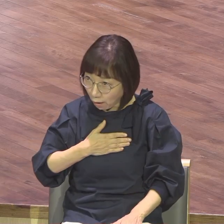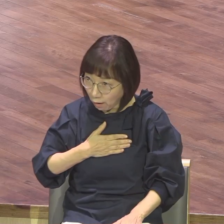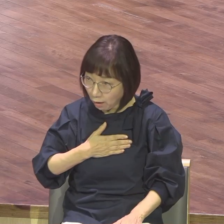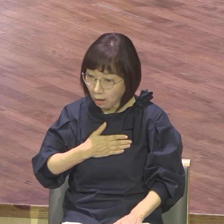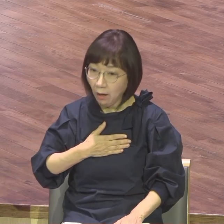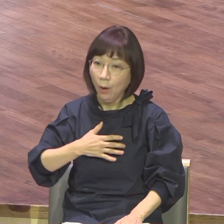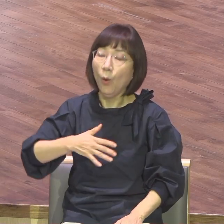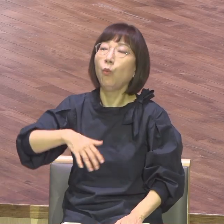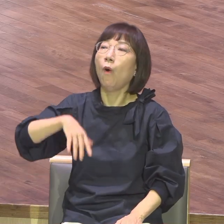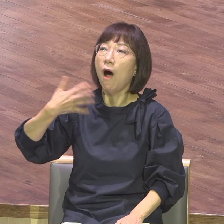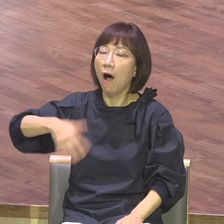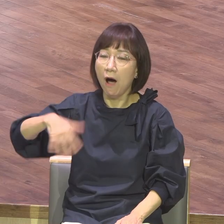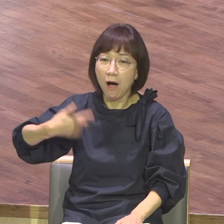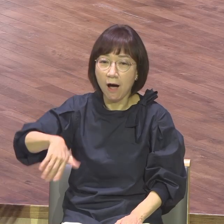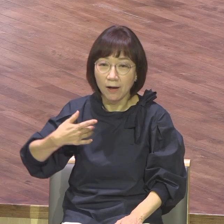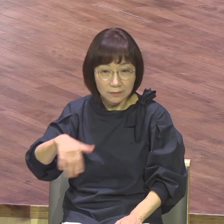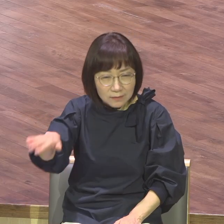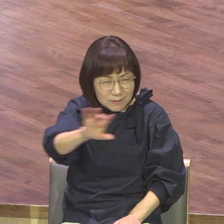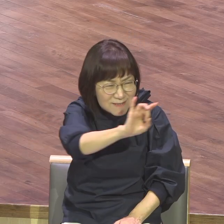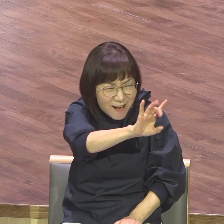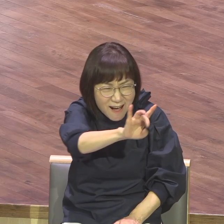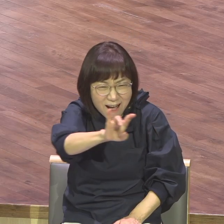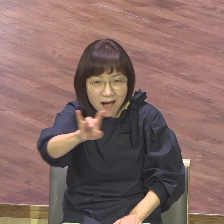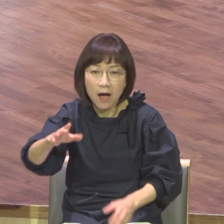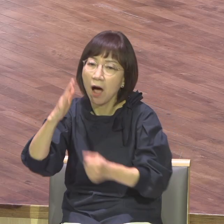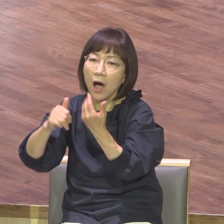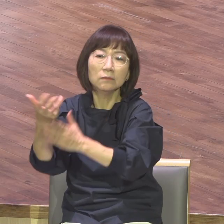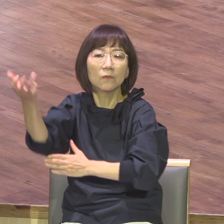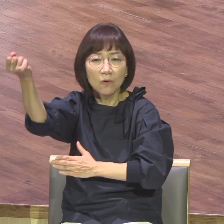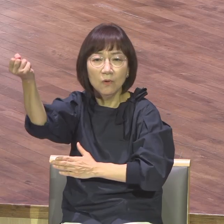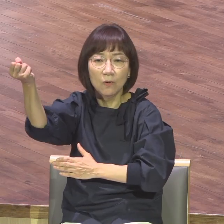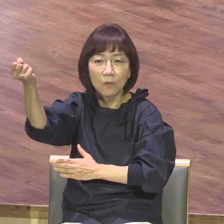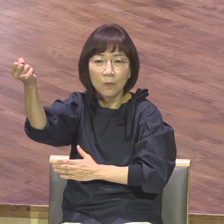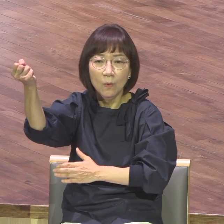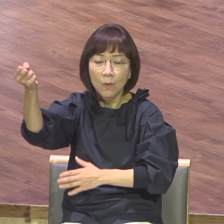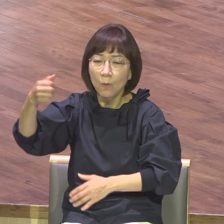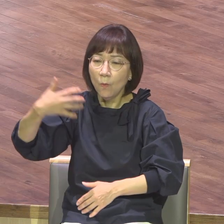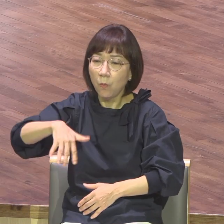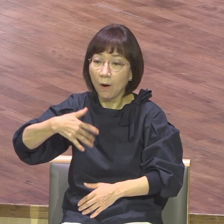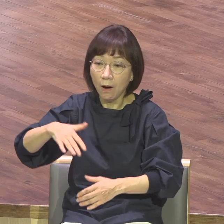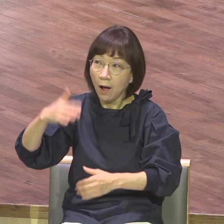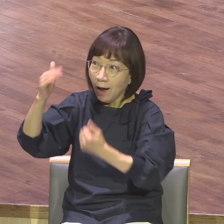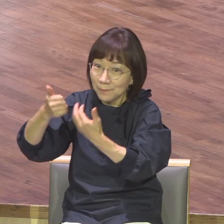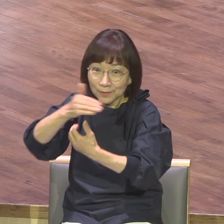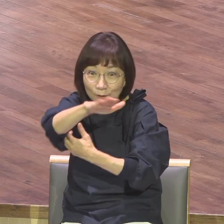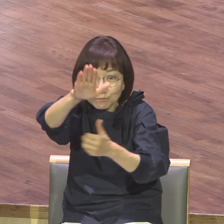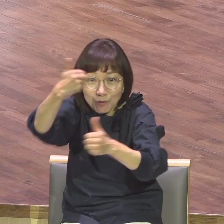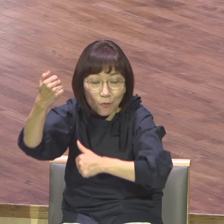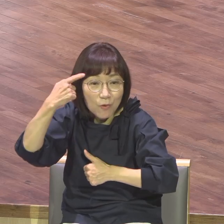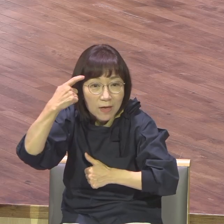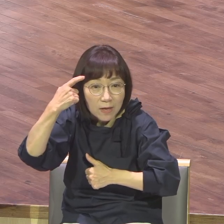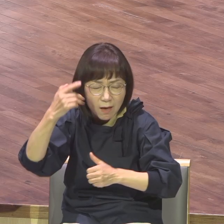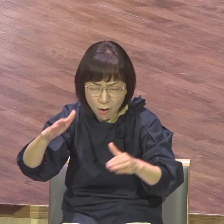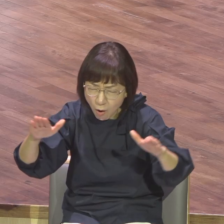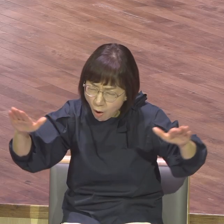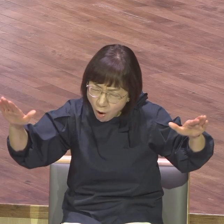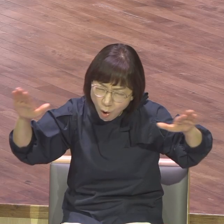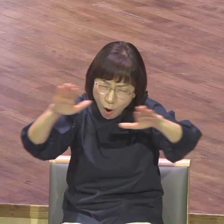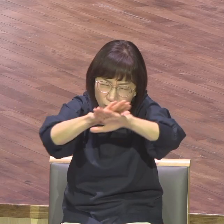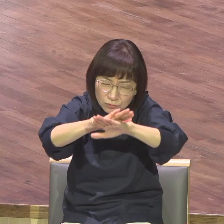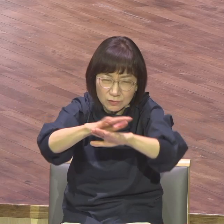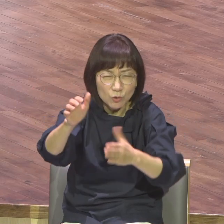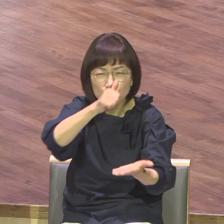내라는 사람, 여러분 한 사람 한 사람. 그의 소유된 백성이니 이는 너희를 어두운 데서 불러내요. 어두운